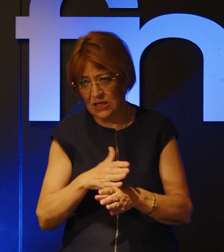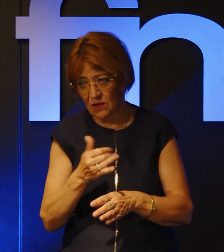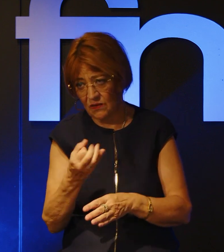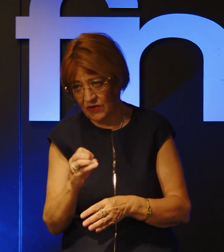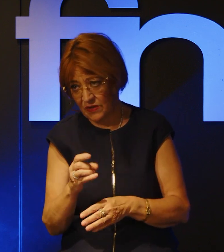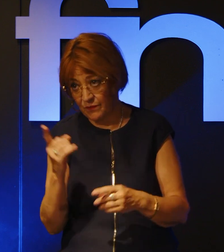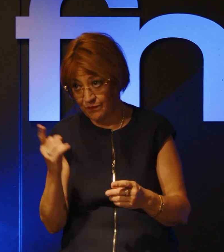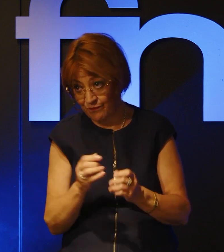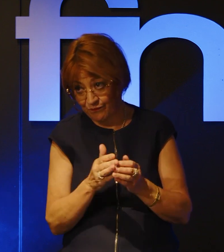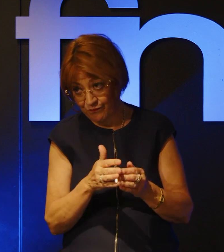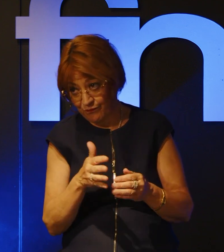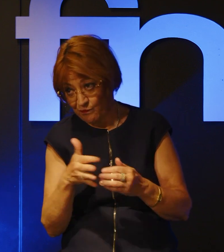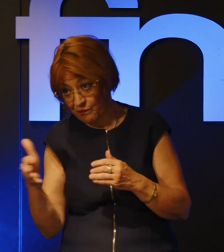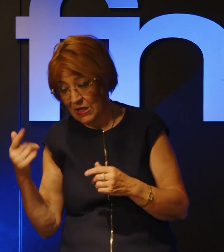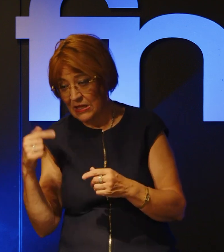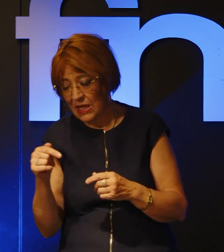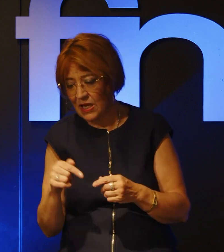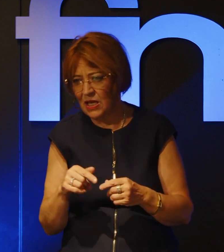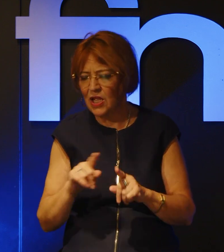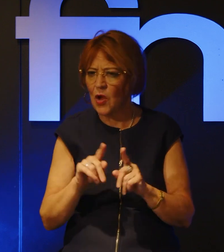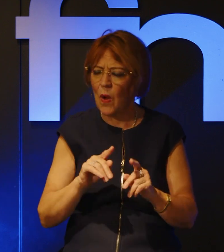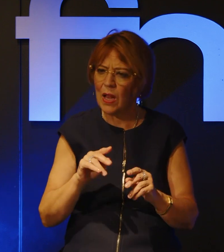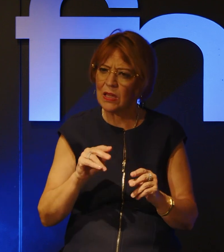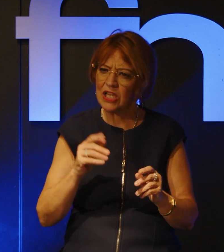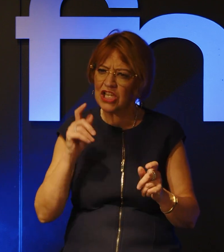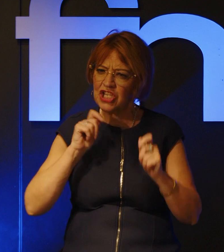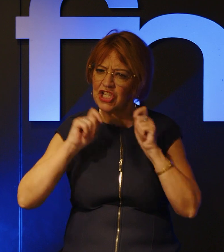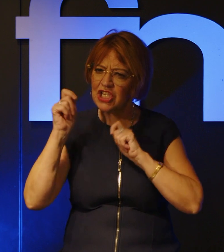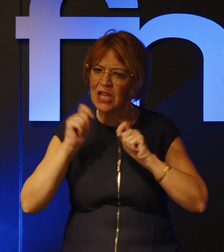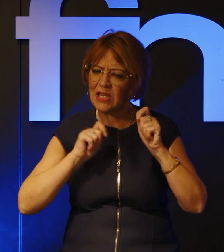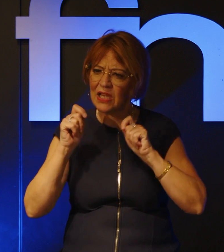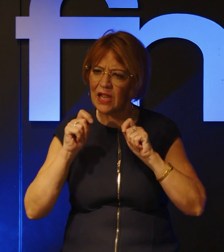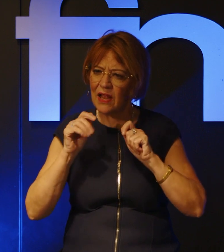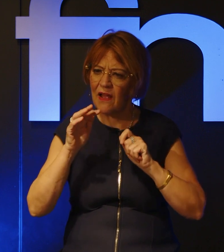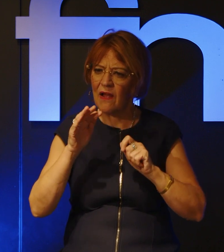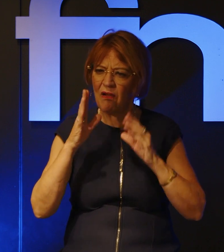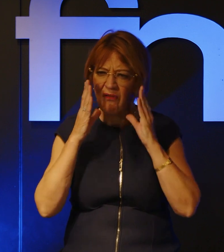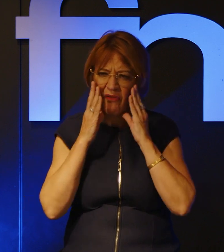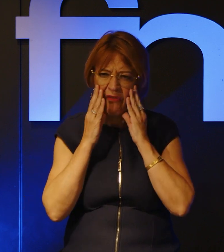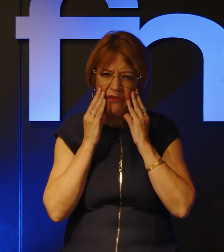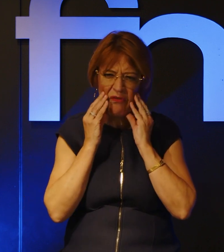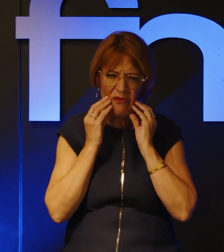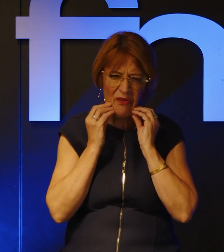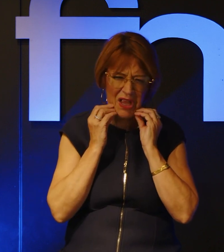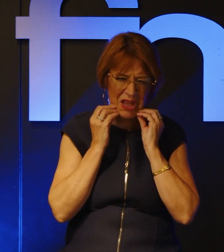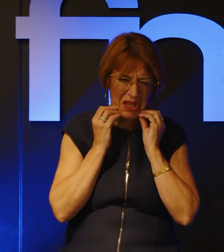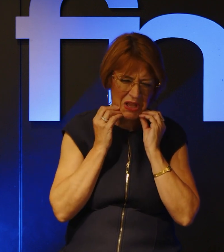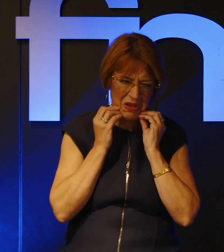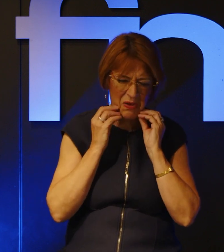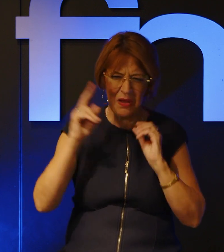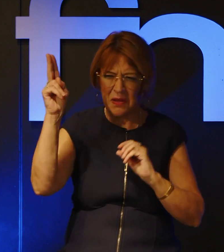a partir daí eh começa a existir uma estética que é muito desafiante que é uma estética do do feio nós se pensamos em pinturas